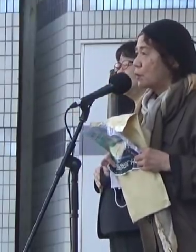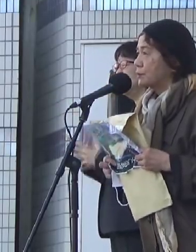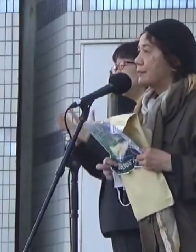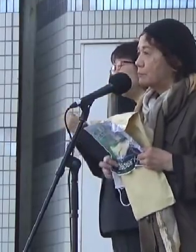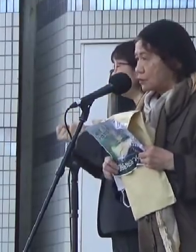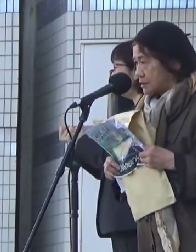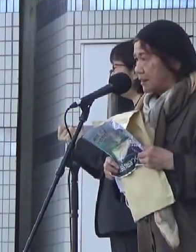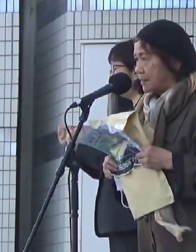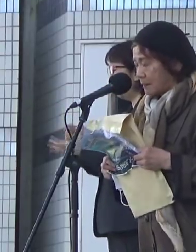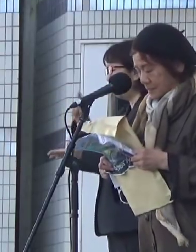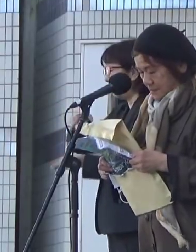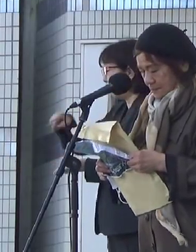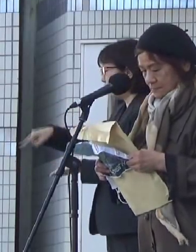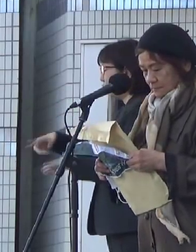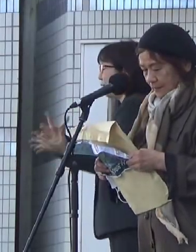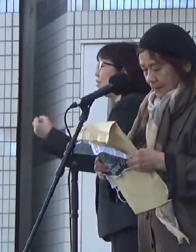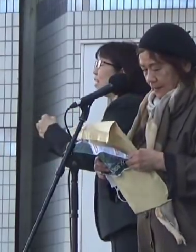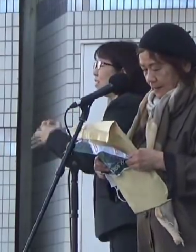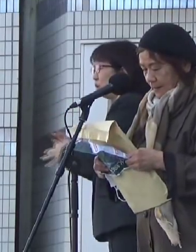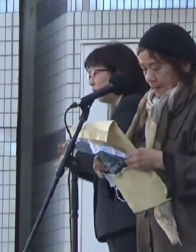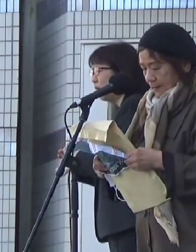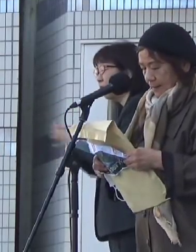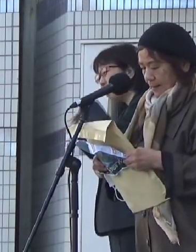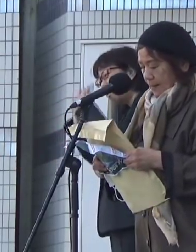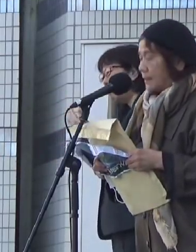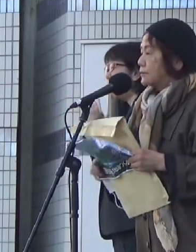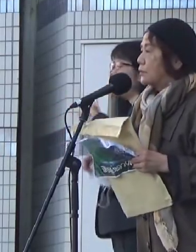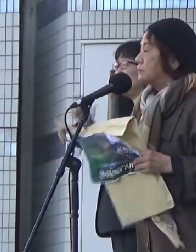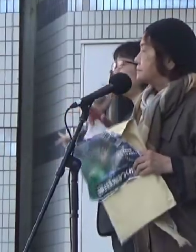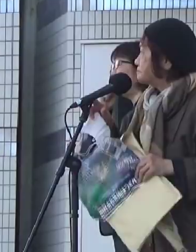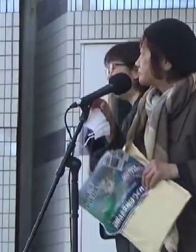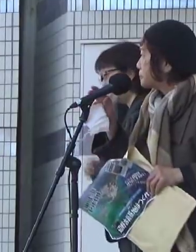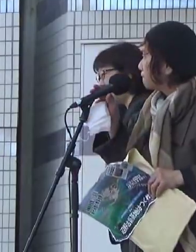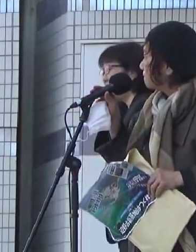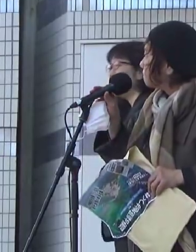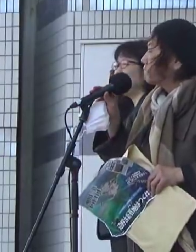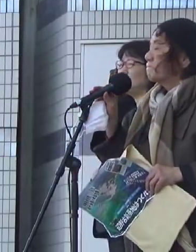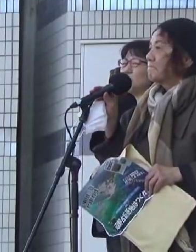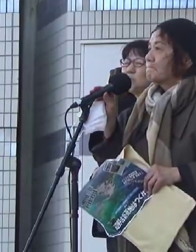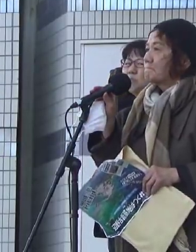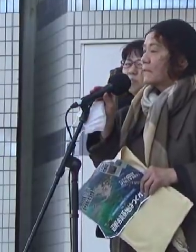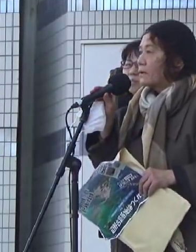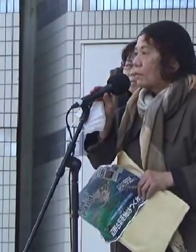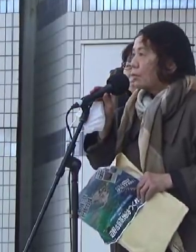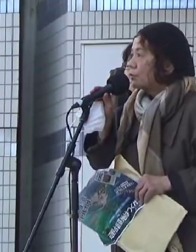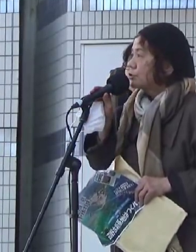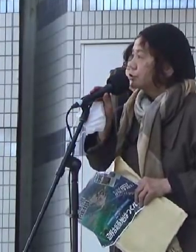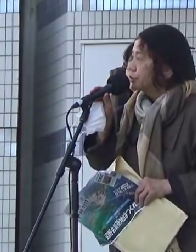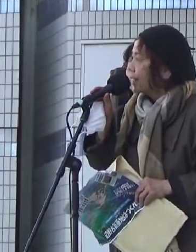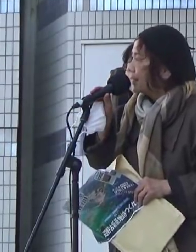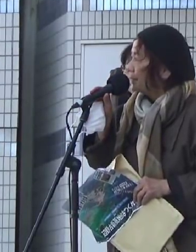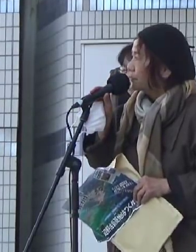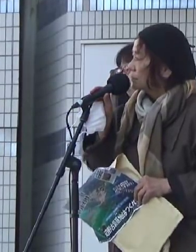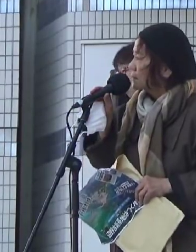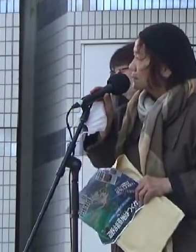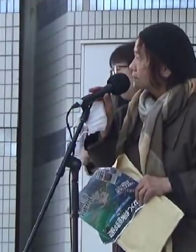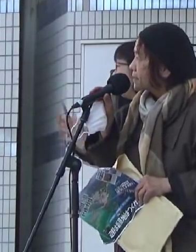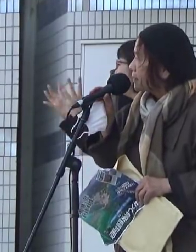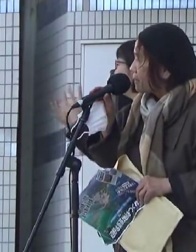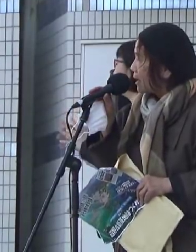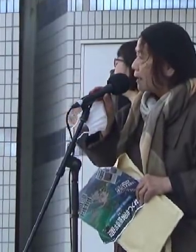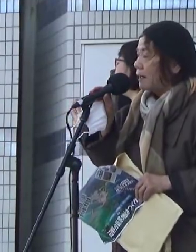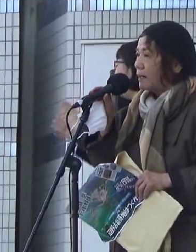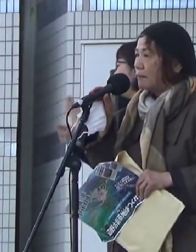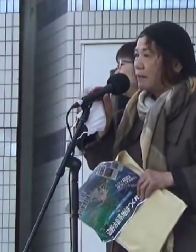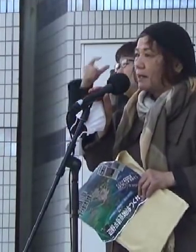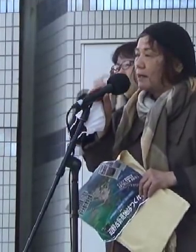でここでは申し上げられません。 この集会の